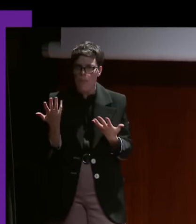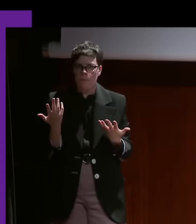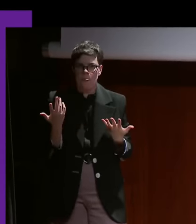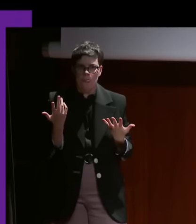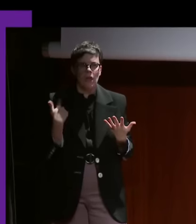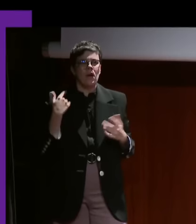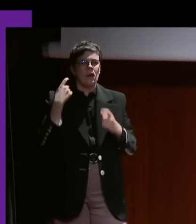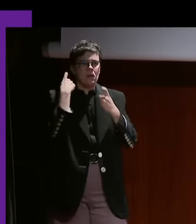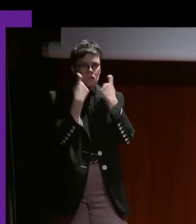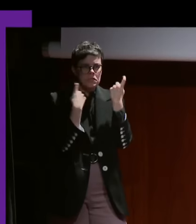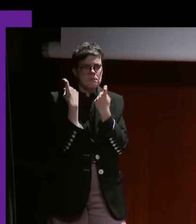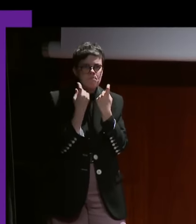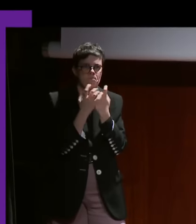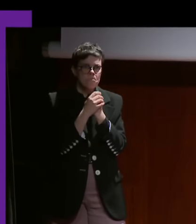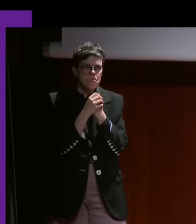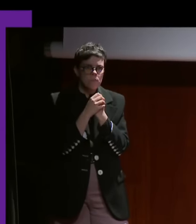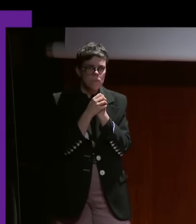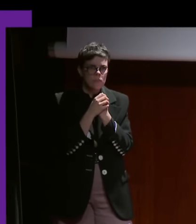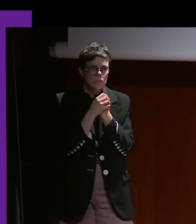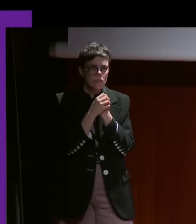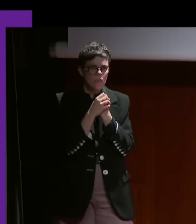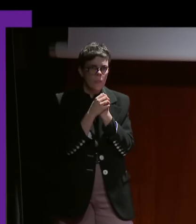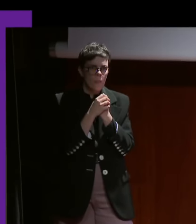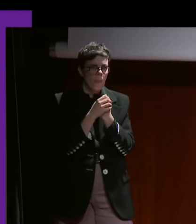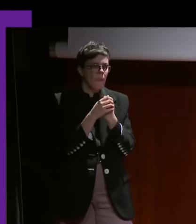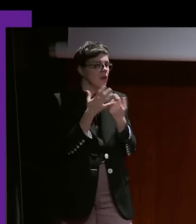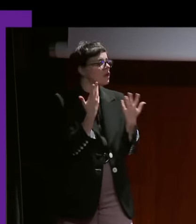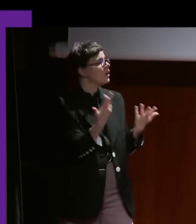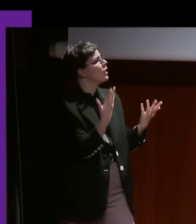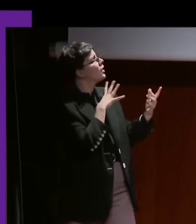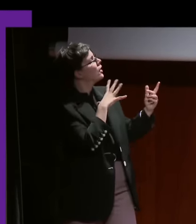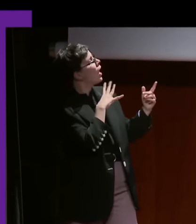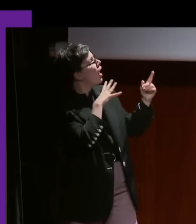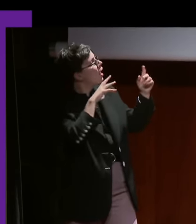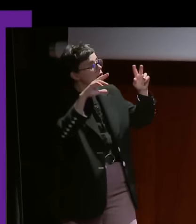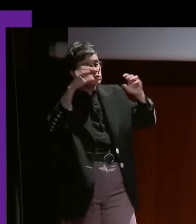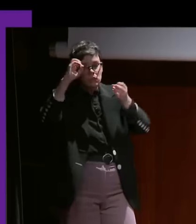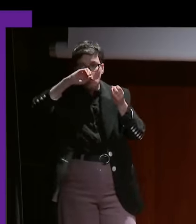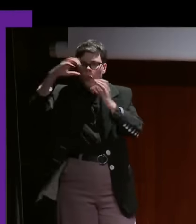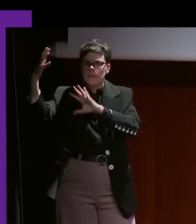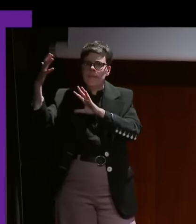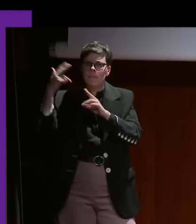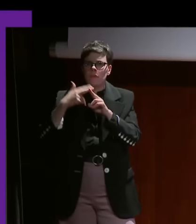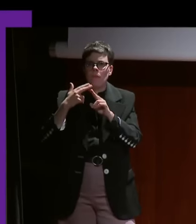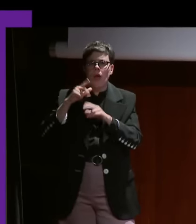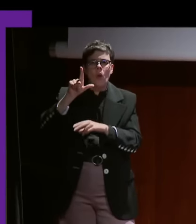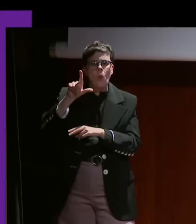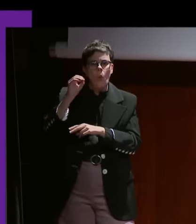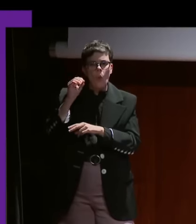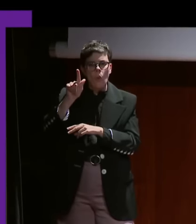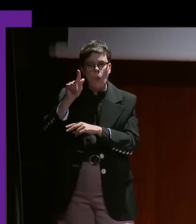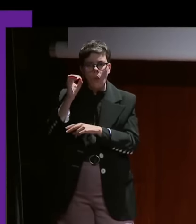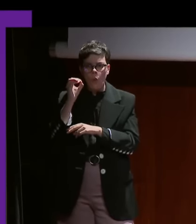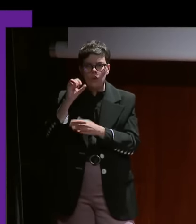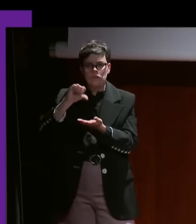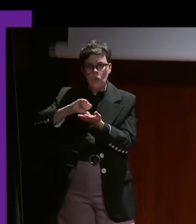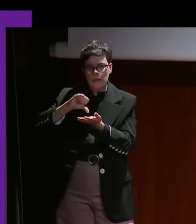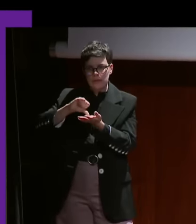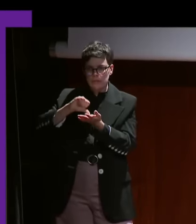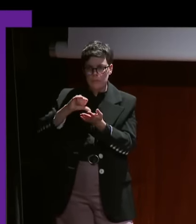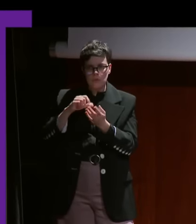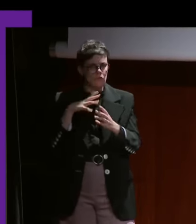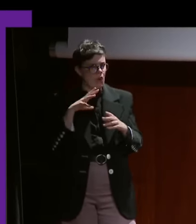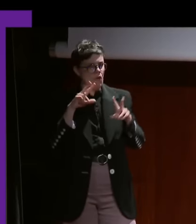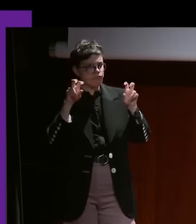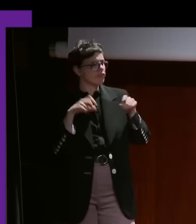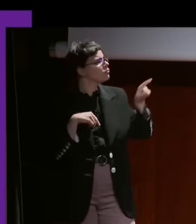qu'on ne peut pas mettre de la langue des signes sur une édition papier, et ça donne à réfléchir. Alors, je ne sais pas si vous connaissez